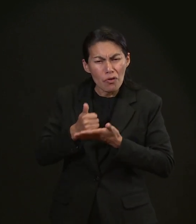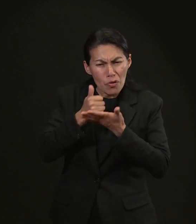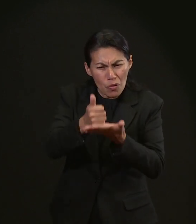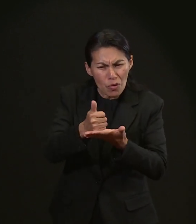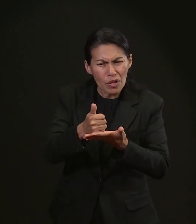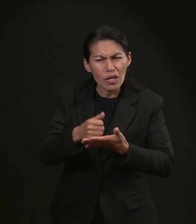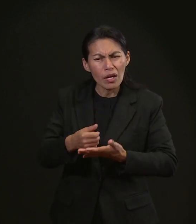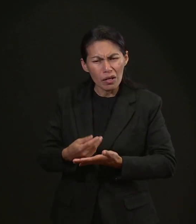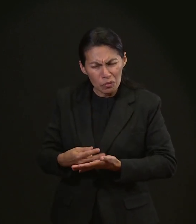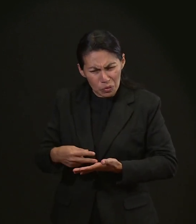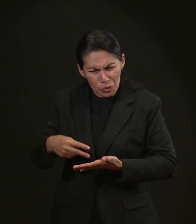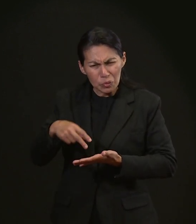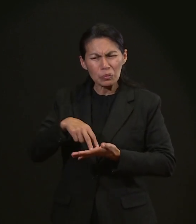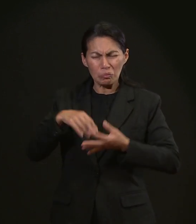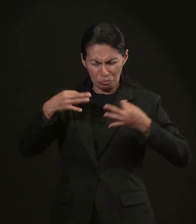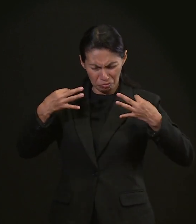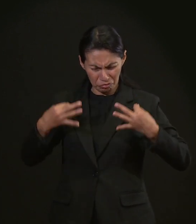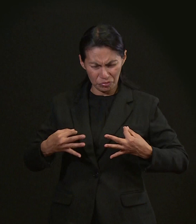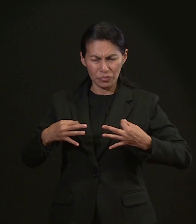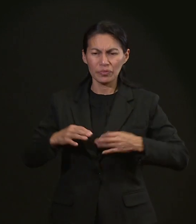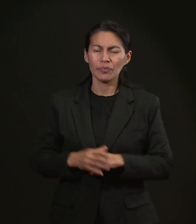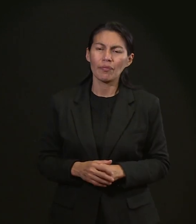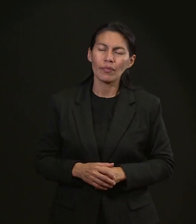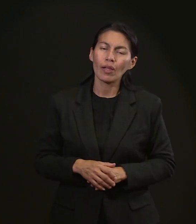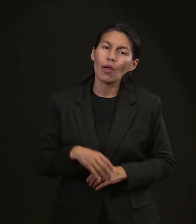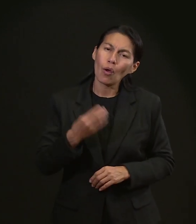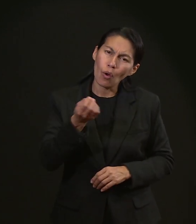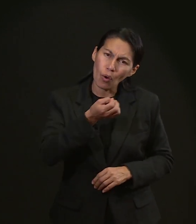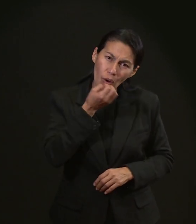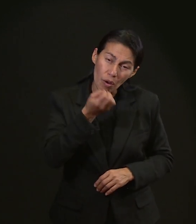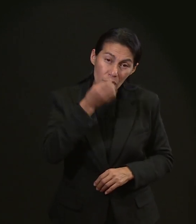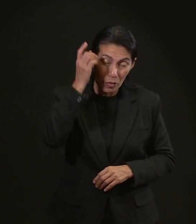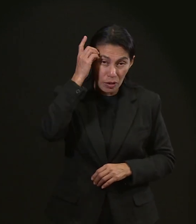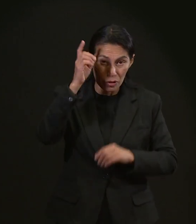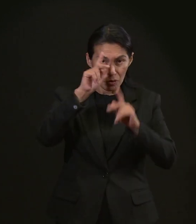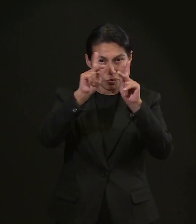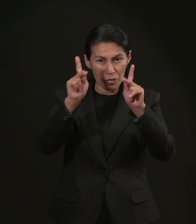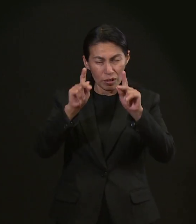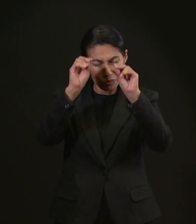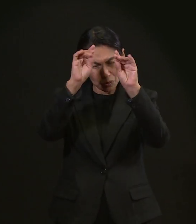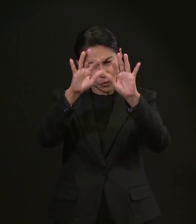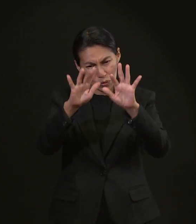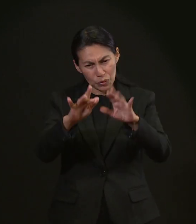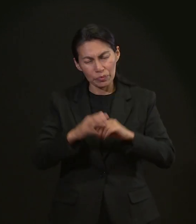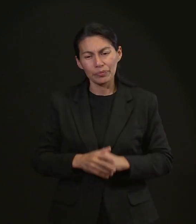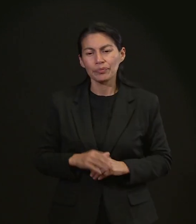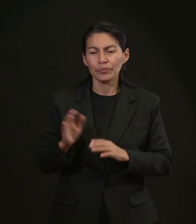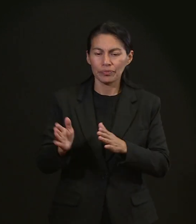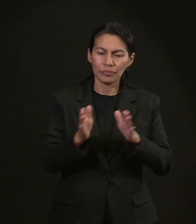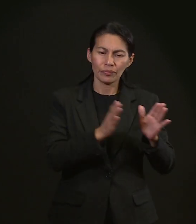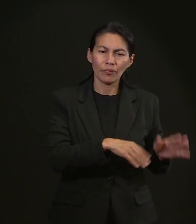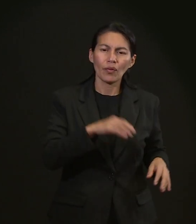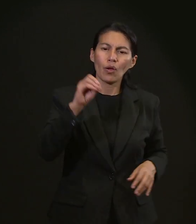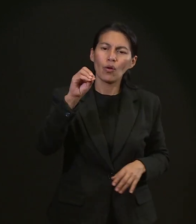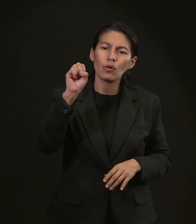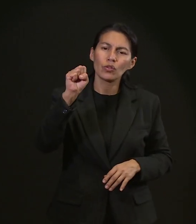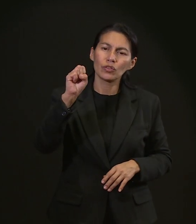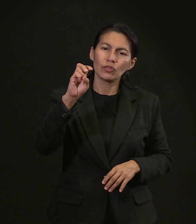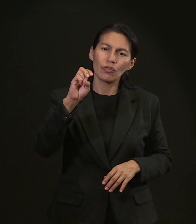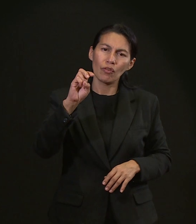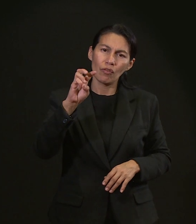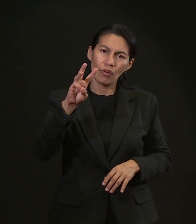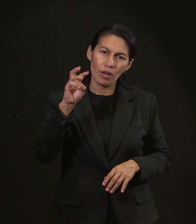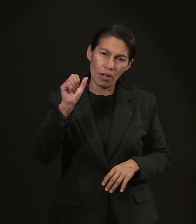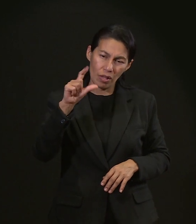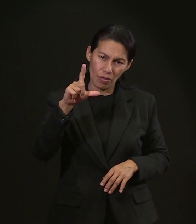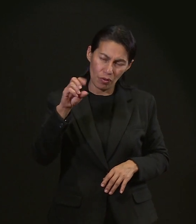en oración para que dios obre su voluntad y te dé paz osvaldo barroso por favor oren por